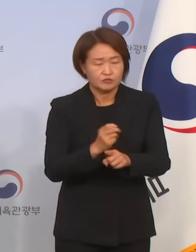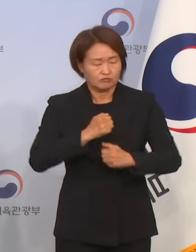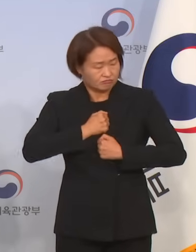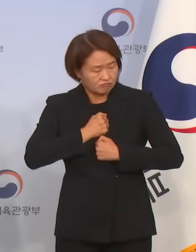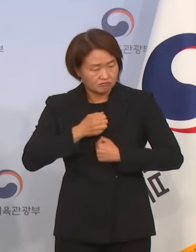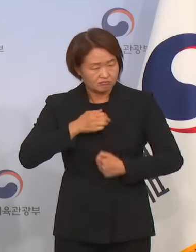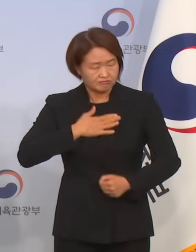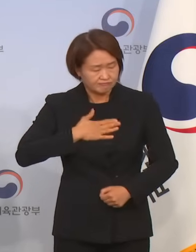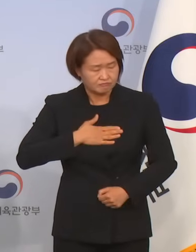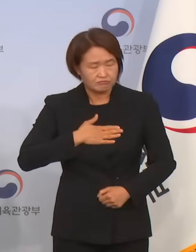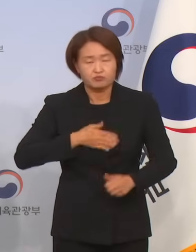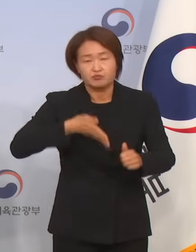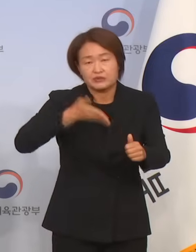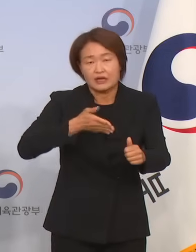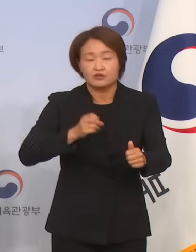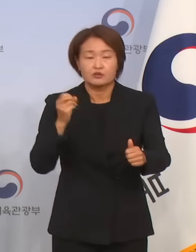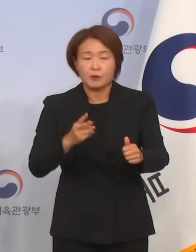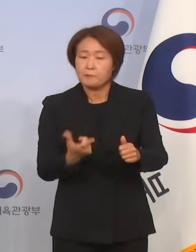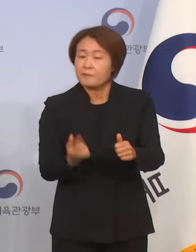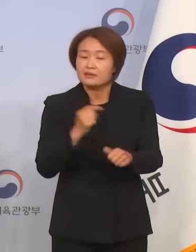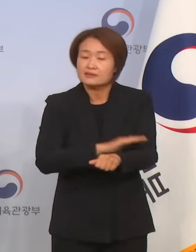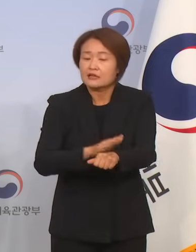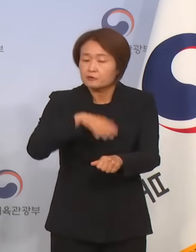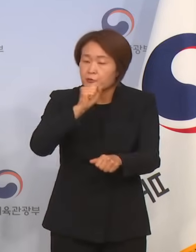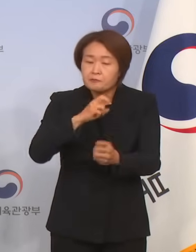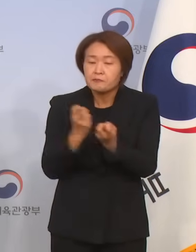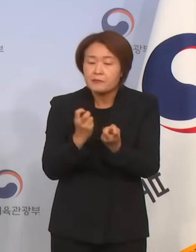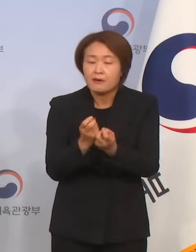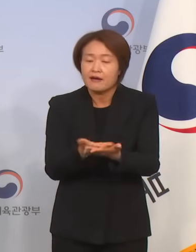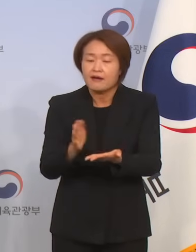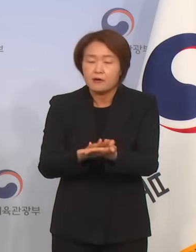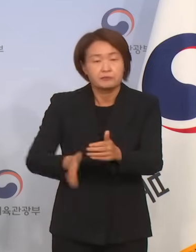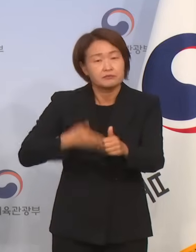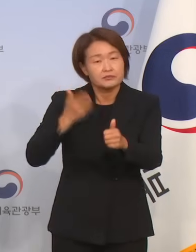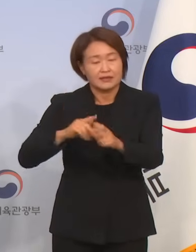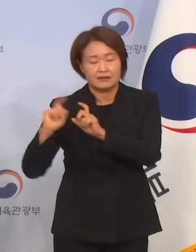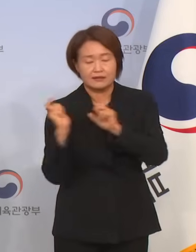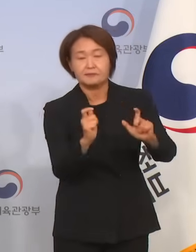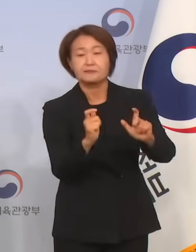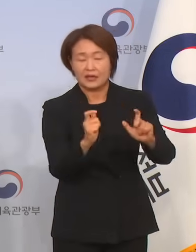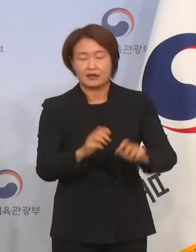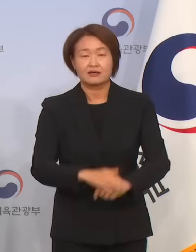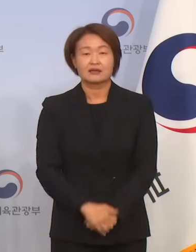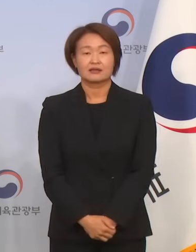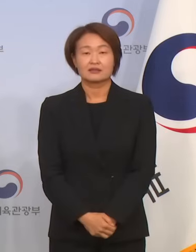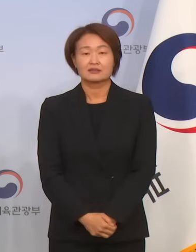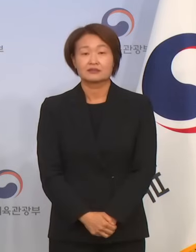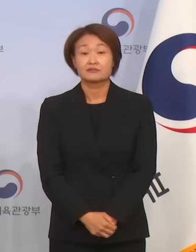주의 요구를 하거나 합리적인 개선 방안을 마련하도록 개선 통보하였습니다.